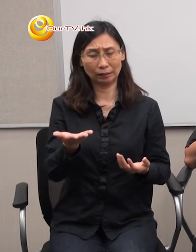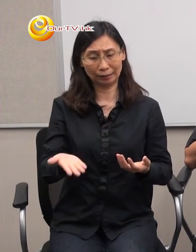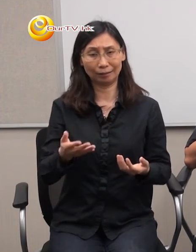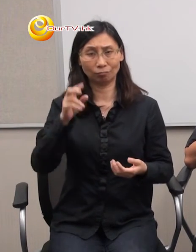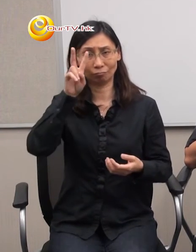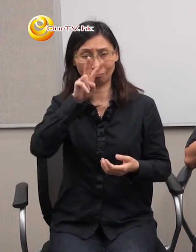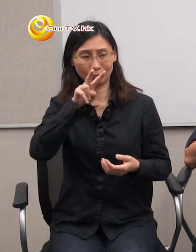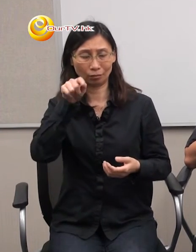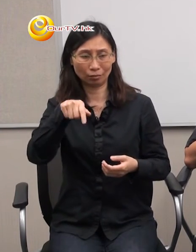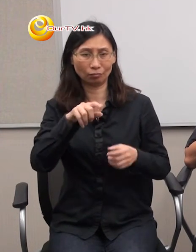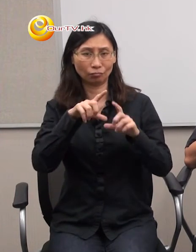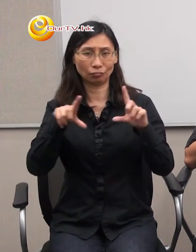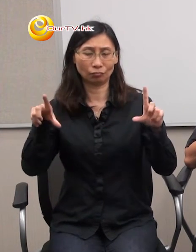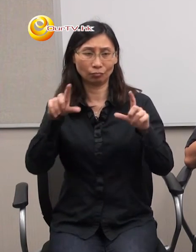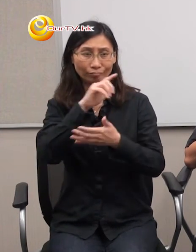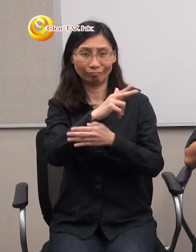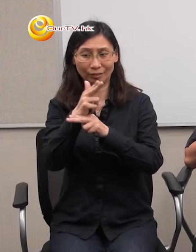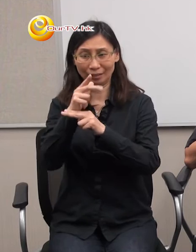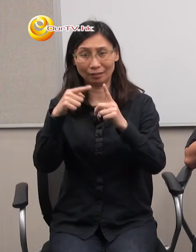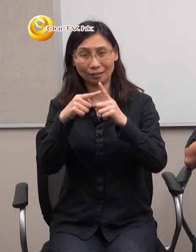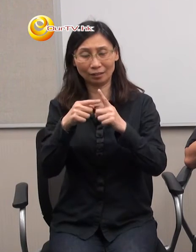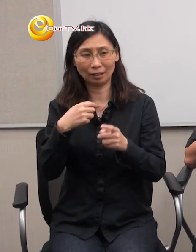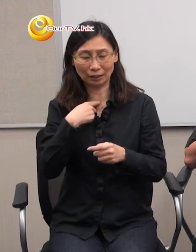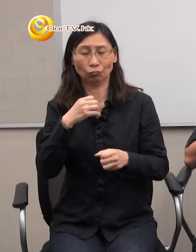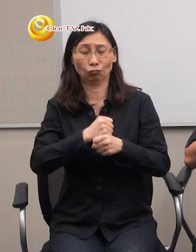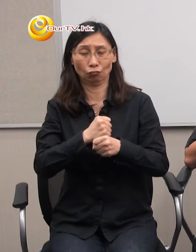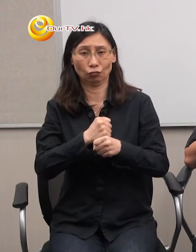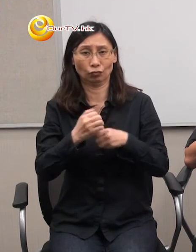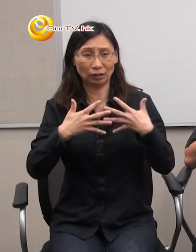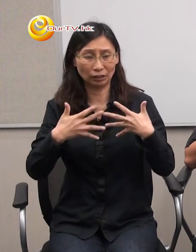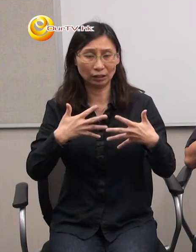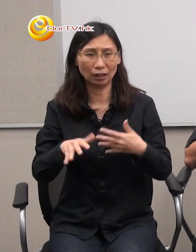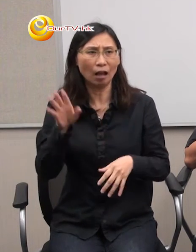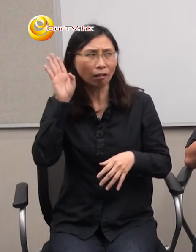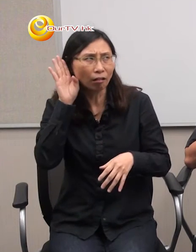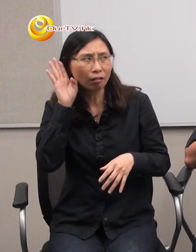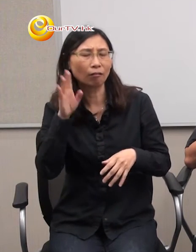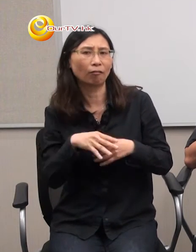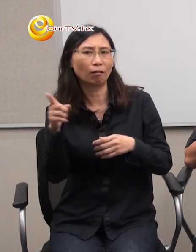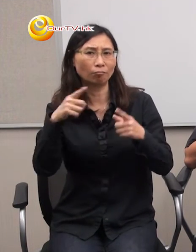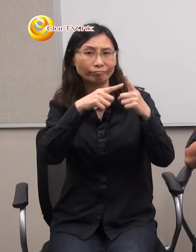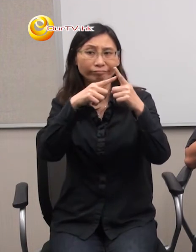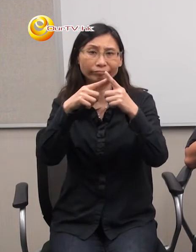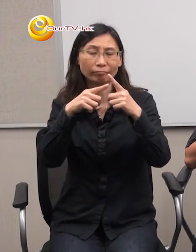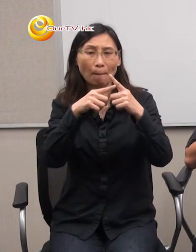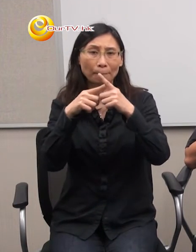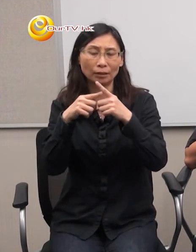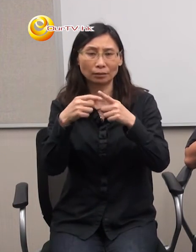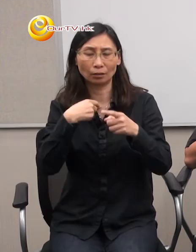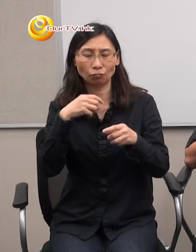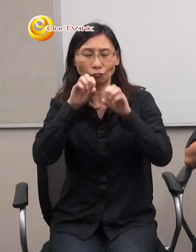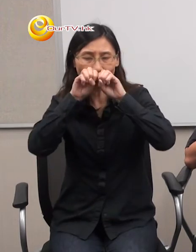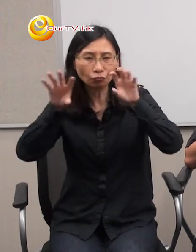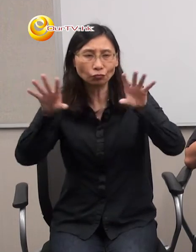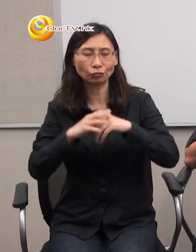人咧，真係做下嘢啦，係咪？亦都留意好似聽講民陣啊，都會呼籲啊，支